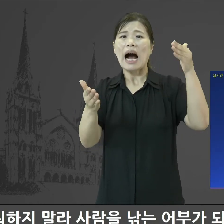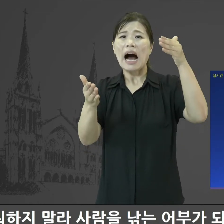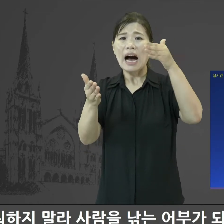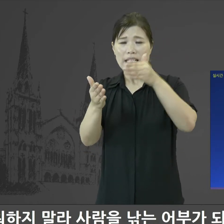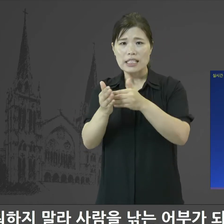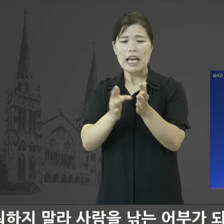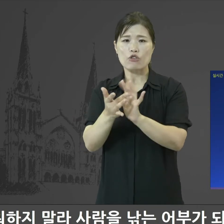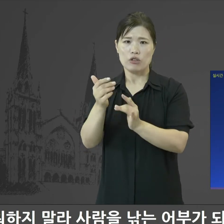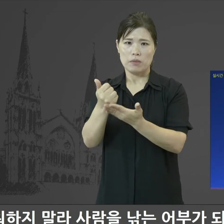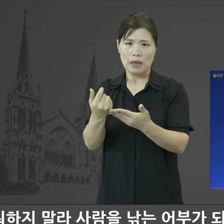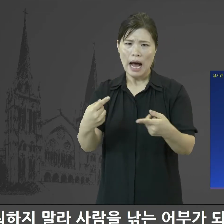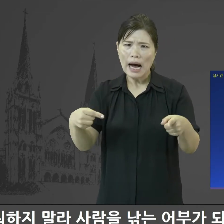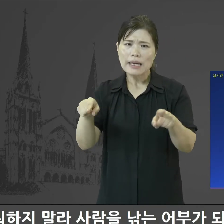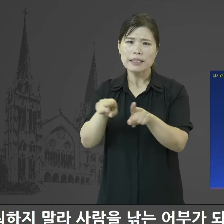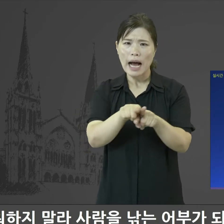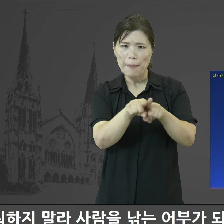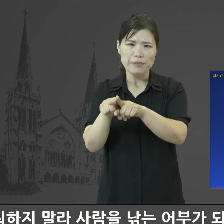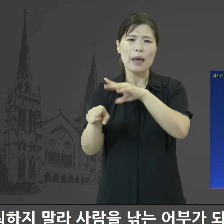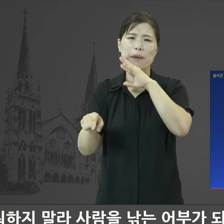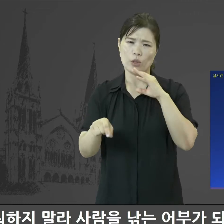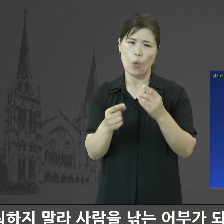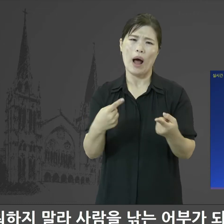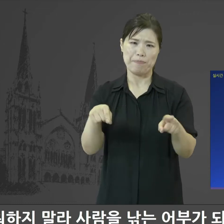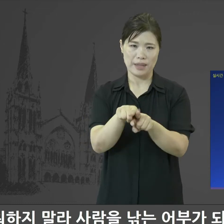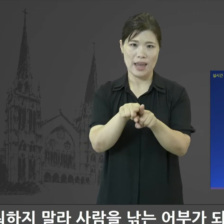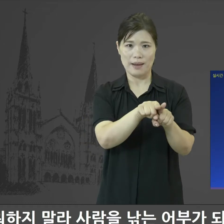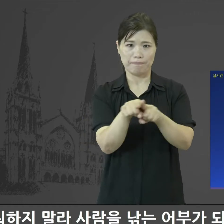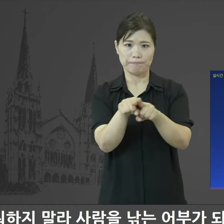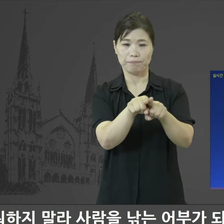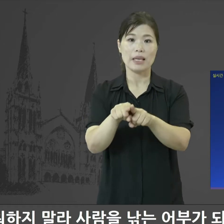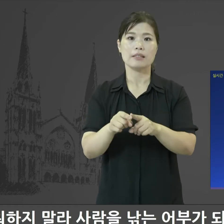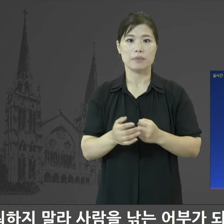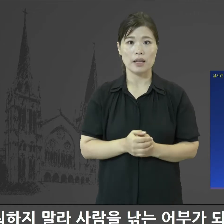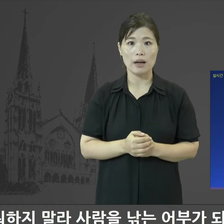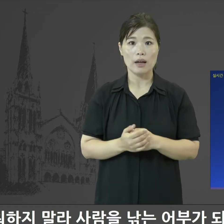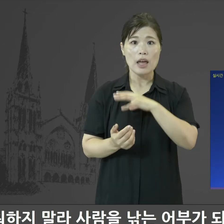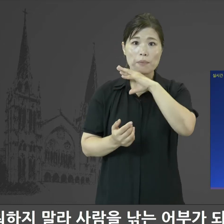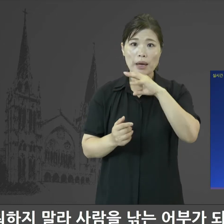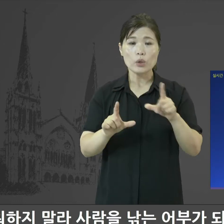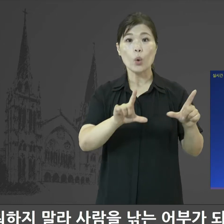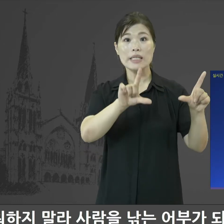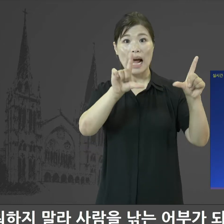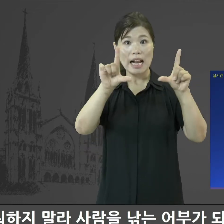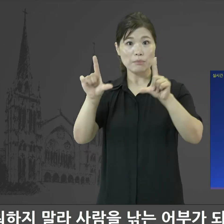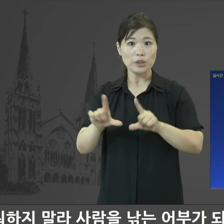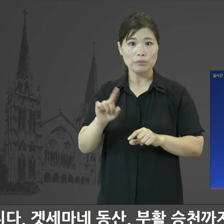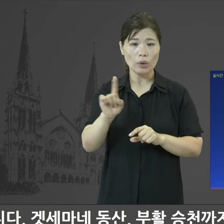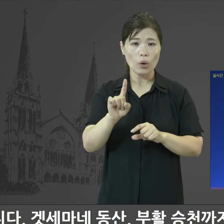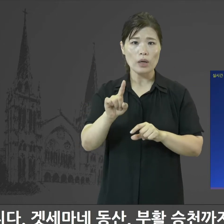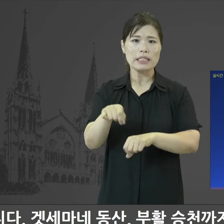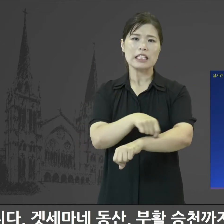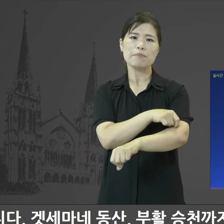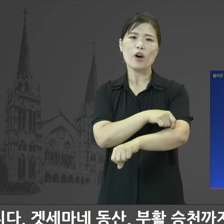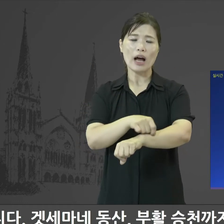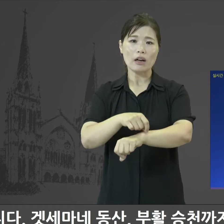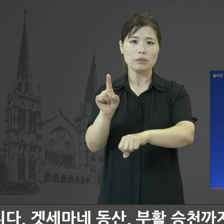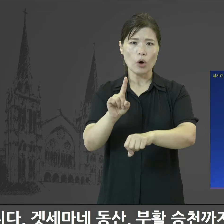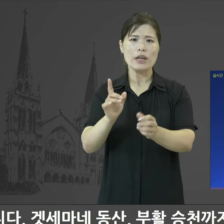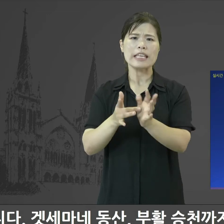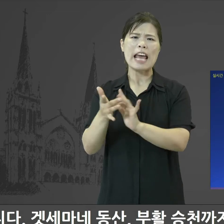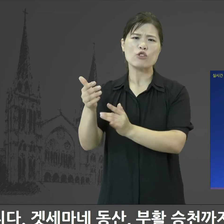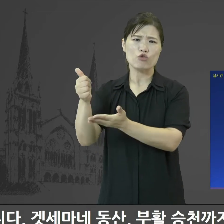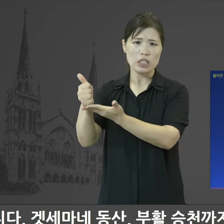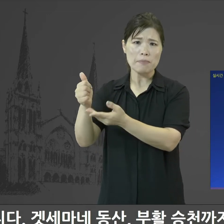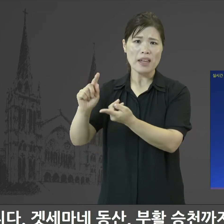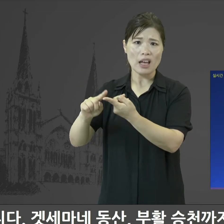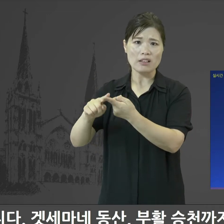있었습니다. 또한 우리는 베드로의 삶이 다른 제자들보다 특별할 수 있었던 것이 베드로가 예수님을 3번이나